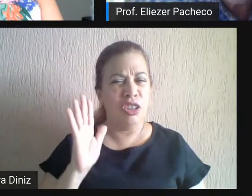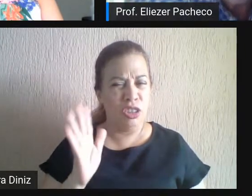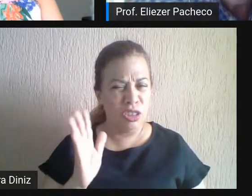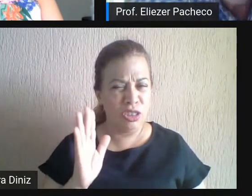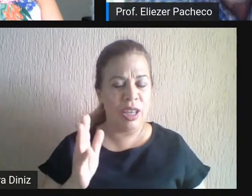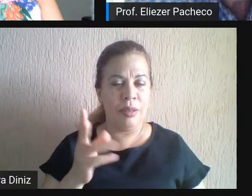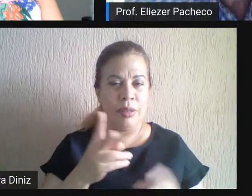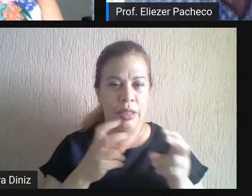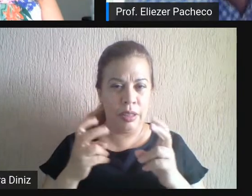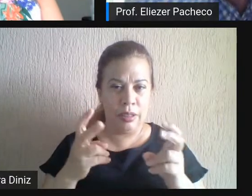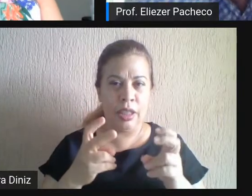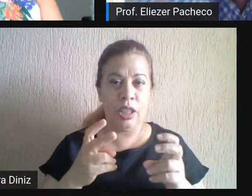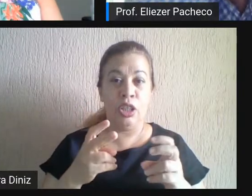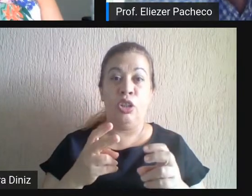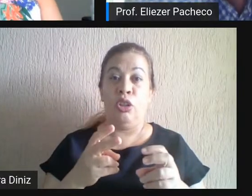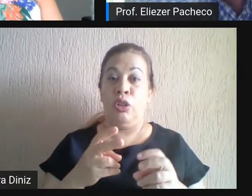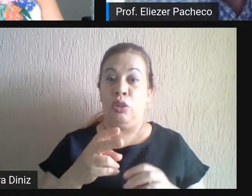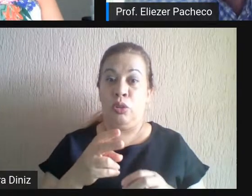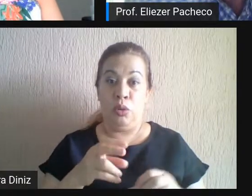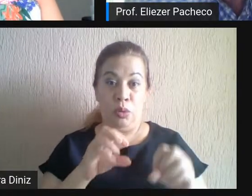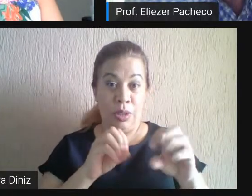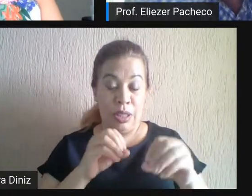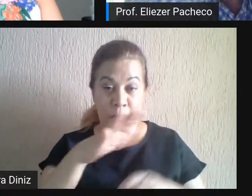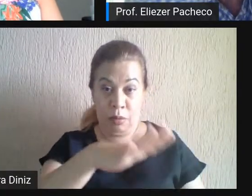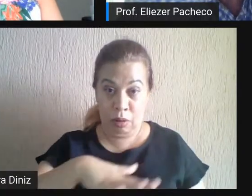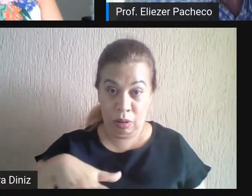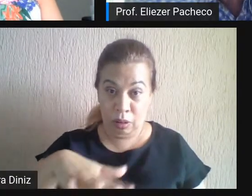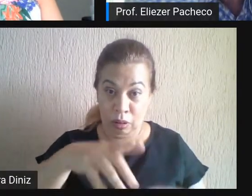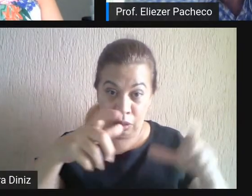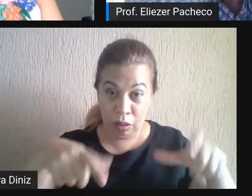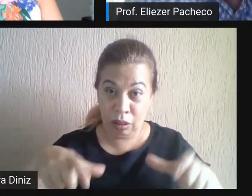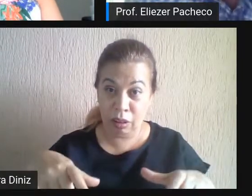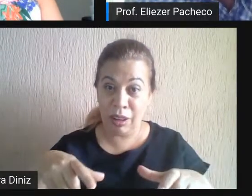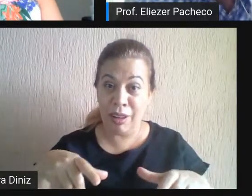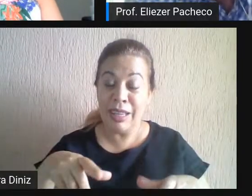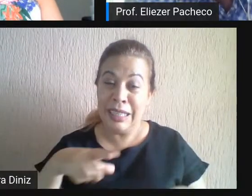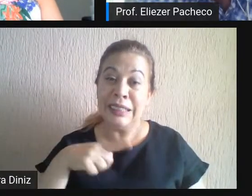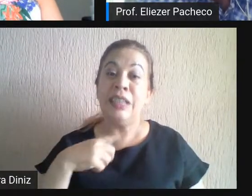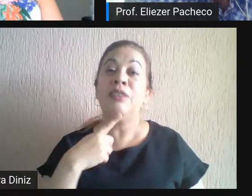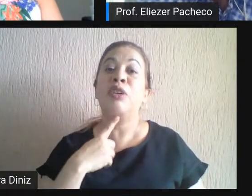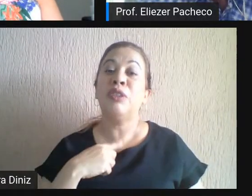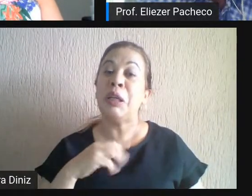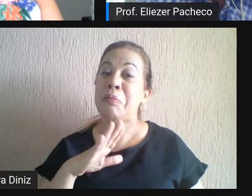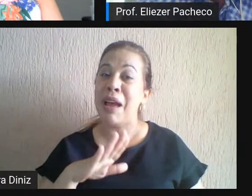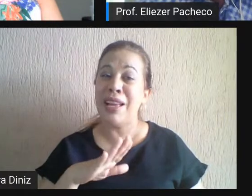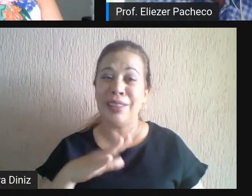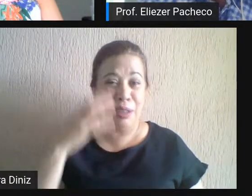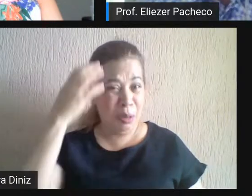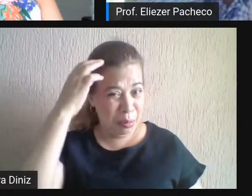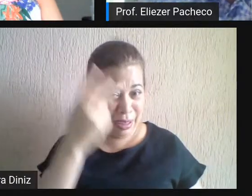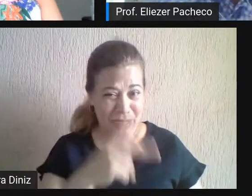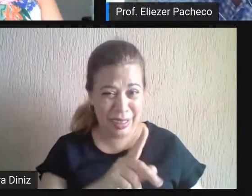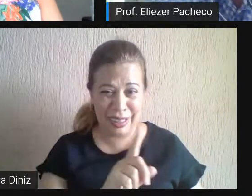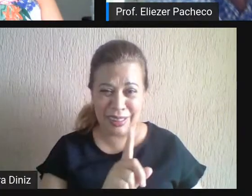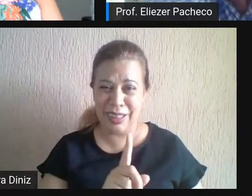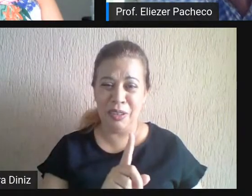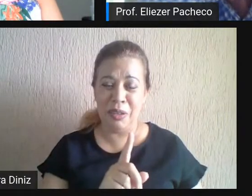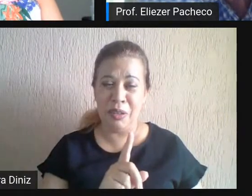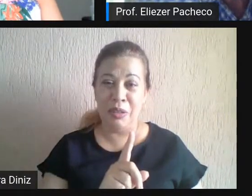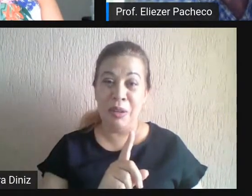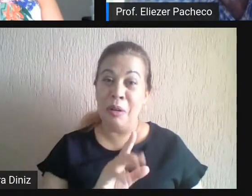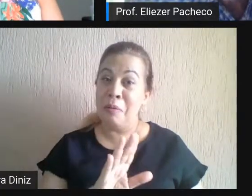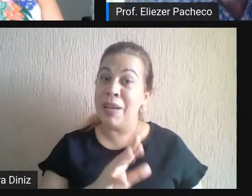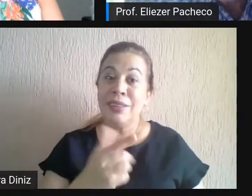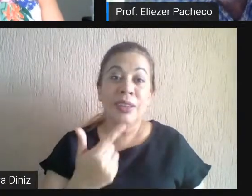que estão fazendo ensino médio integrado, cheio de boas vontade, mas não estão. Não por culpa deles, porque não tiveram